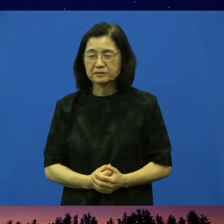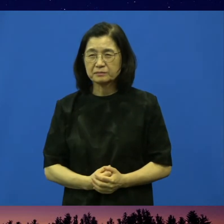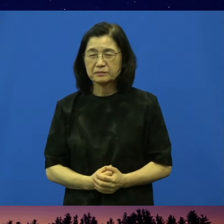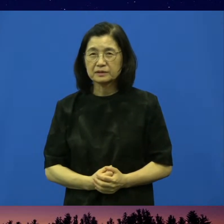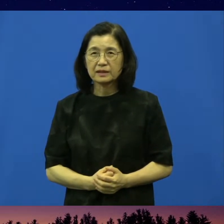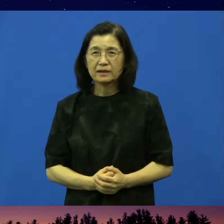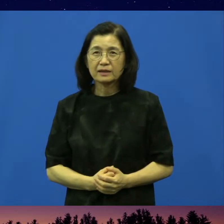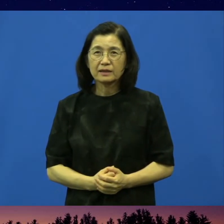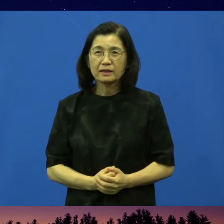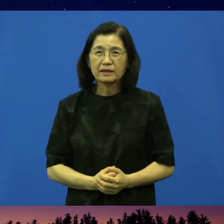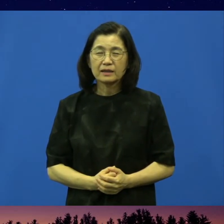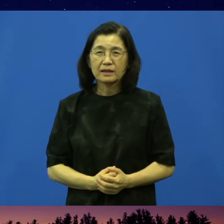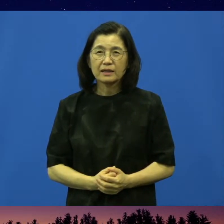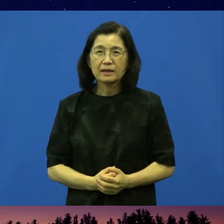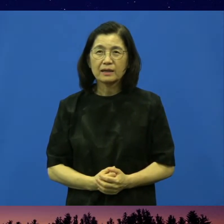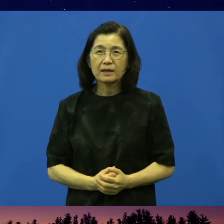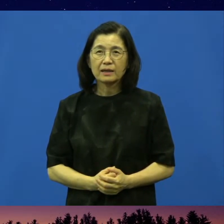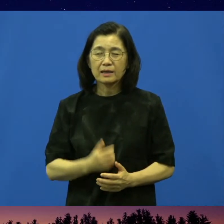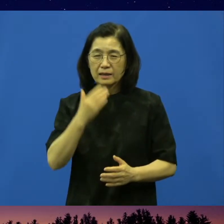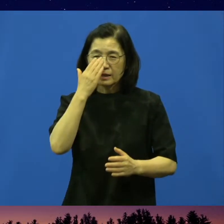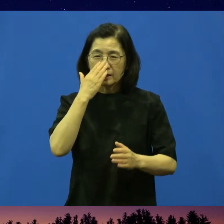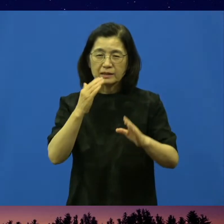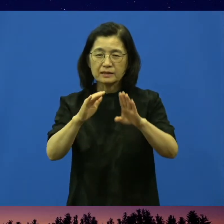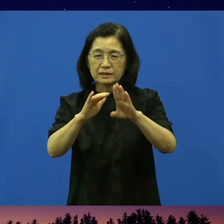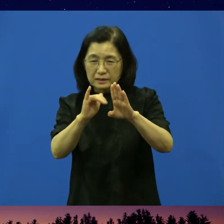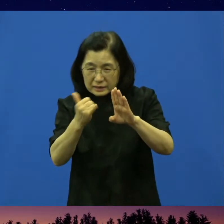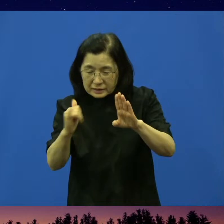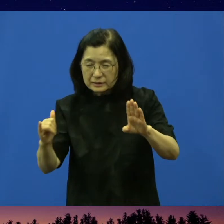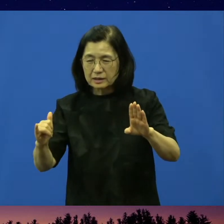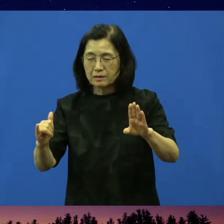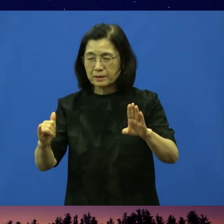그들은, 노예들은 나누어주는 배급 생활에 익숙해져 있습니다.